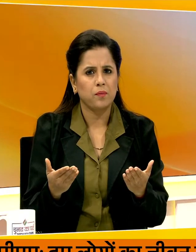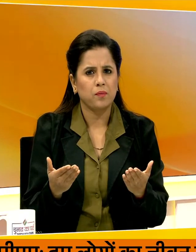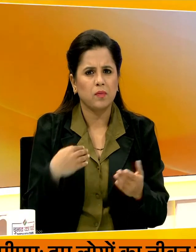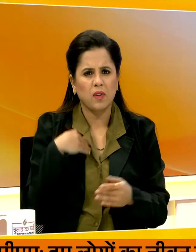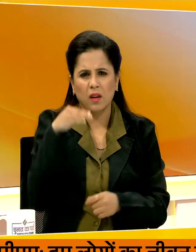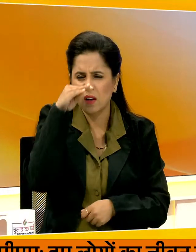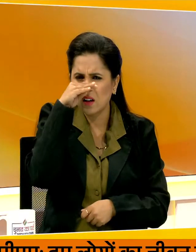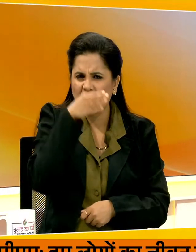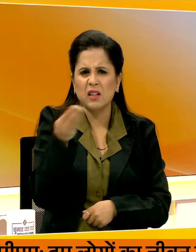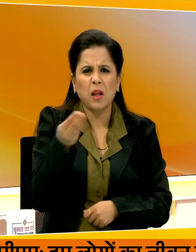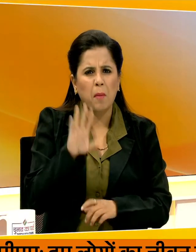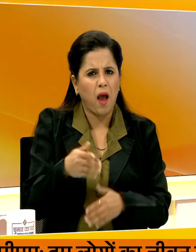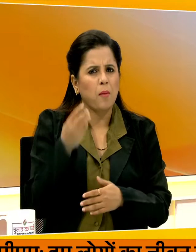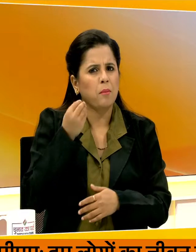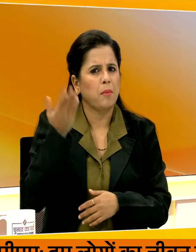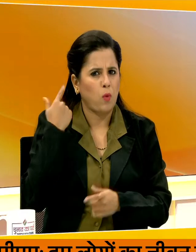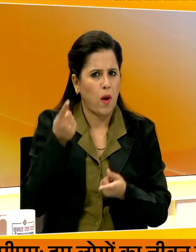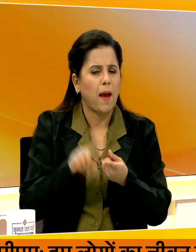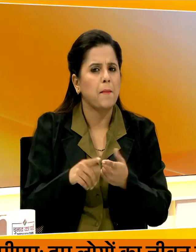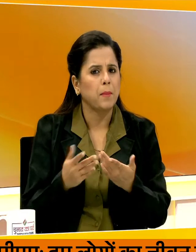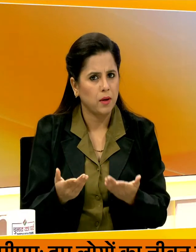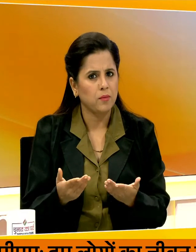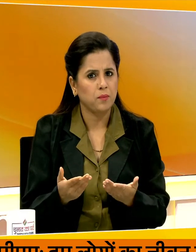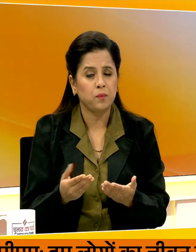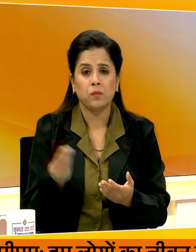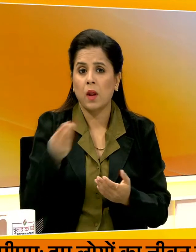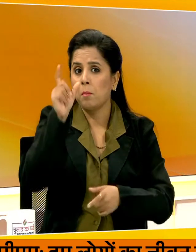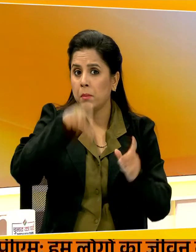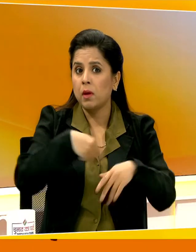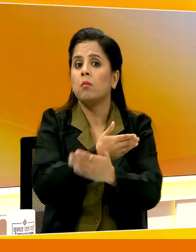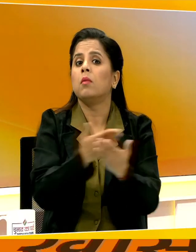शर्मसार करने वाली है। जो लोग